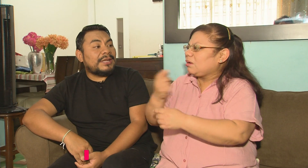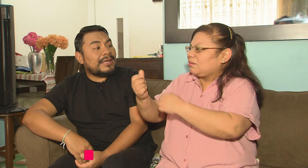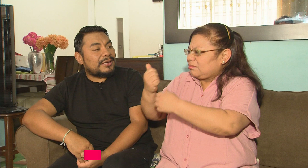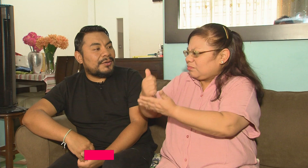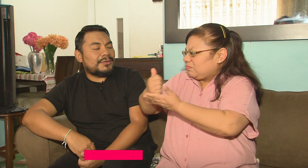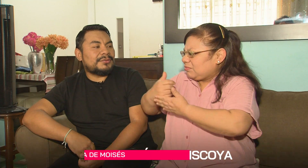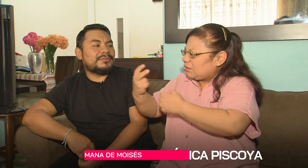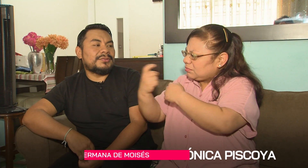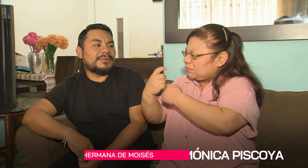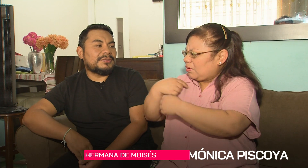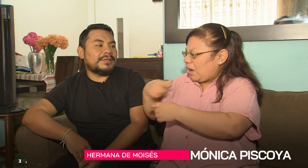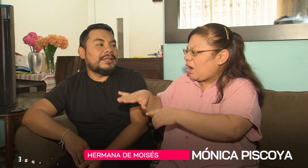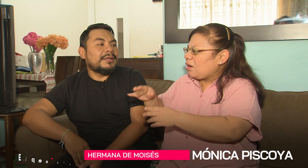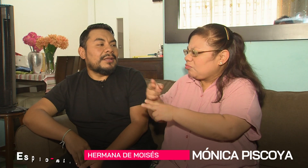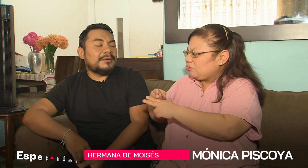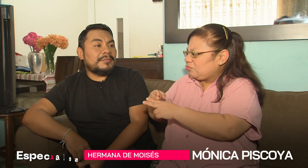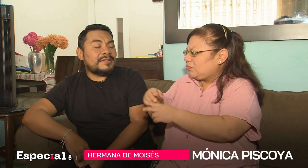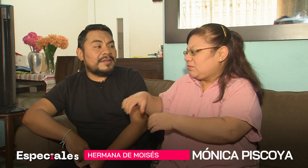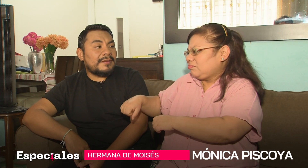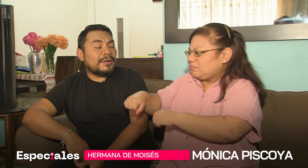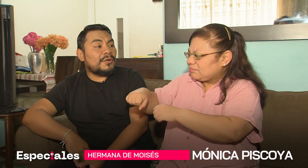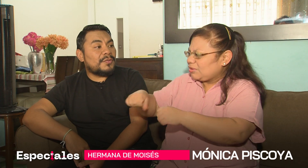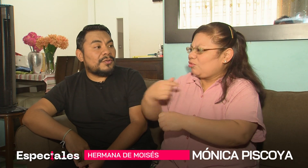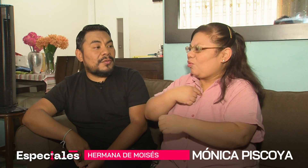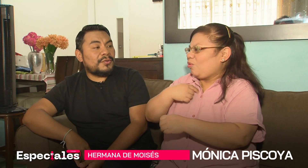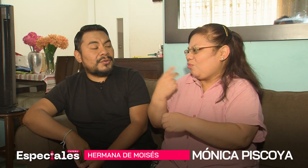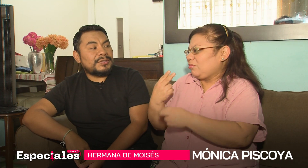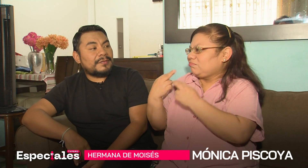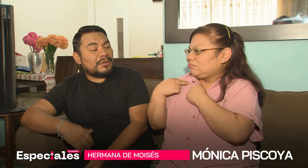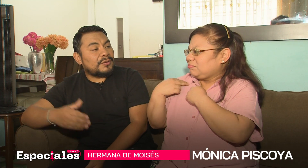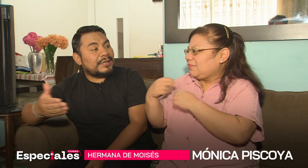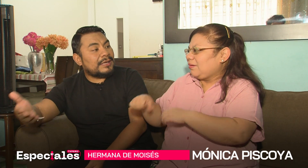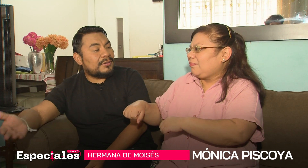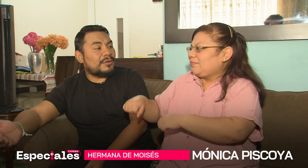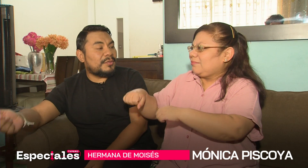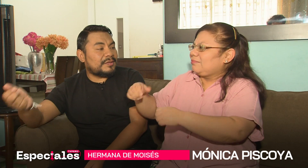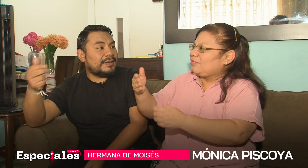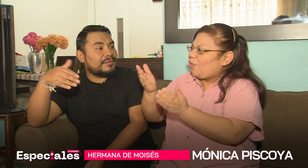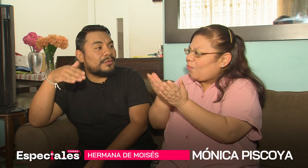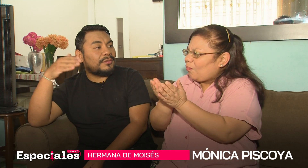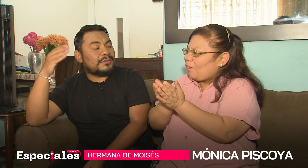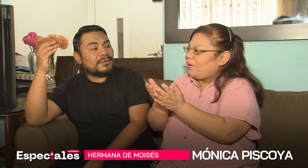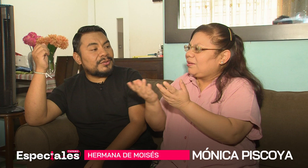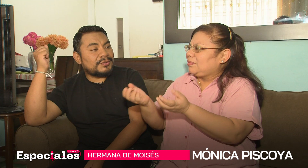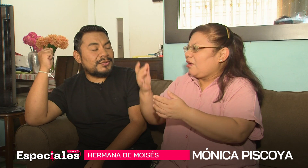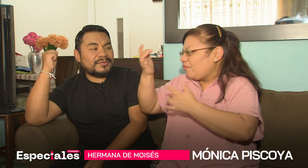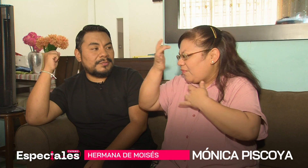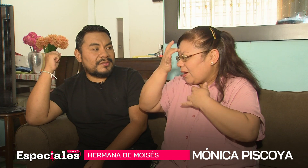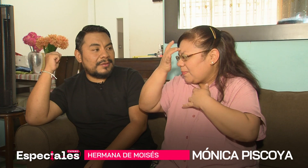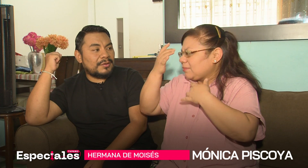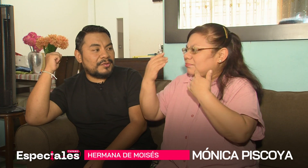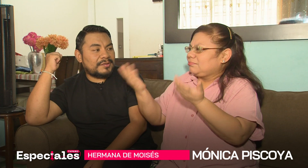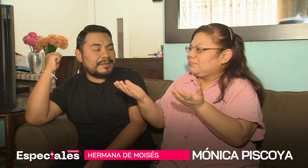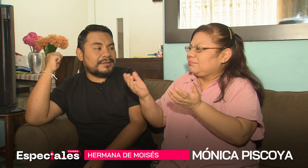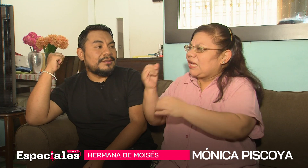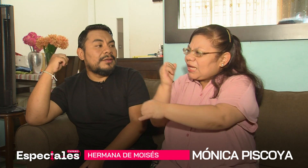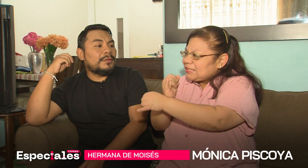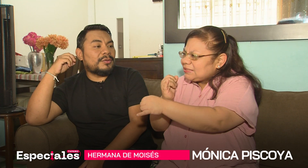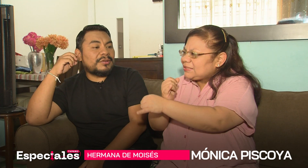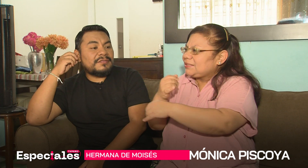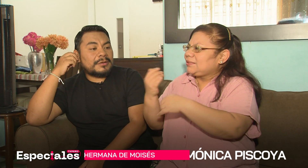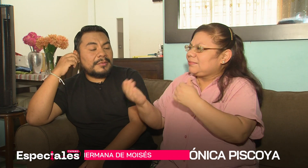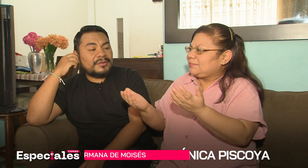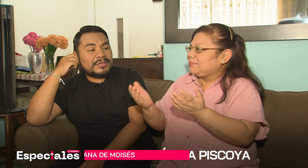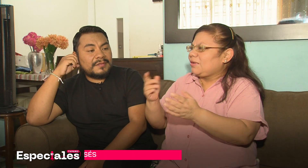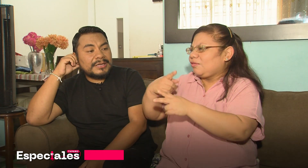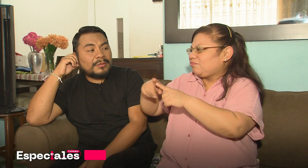al colegio, ¿no? A mí me enseñaban cómo llevarlo al colegio, cómo hacer esto, lo otro. Yo siempre estaba con Moisés.